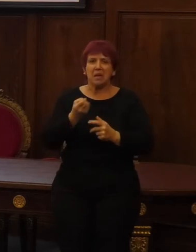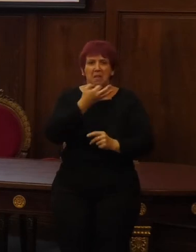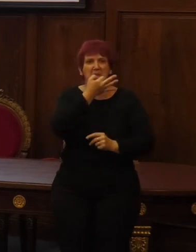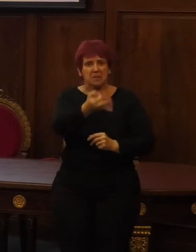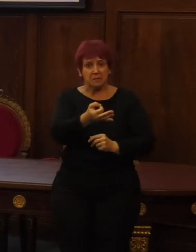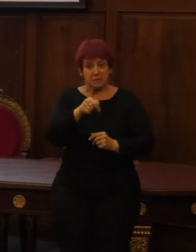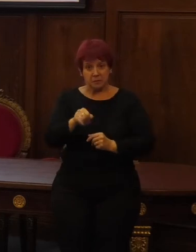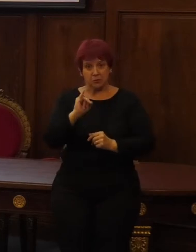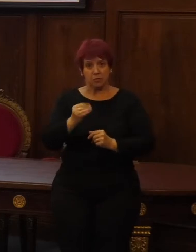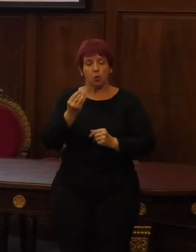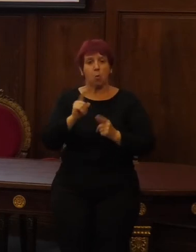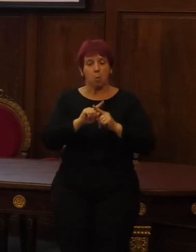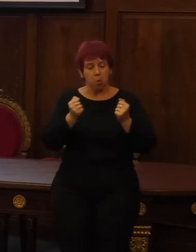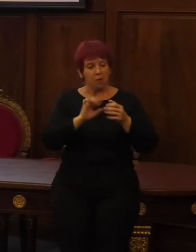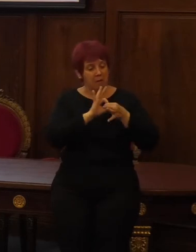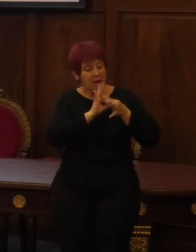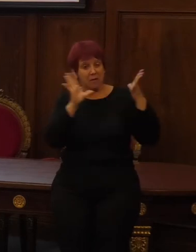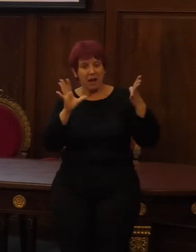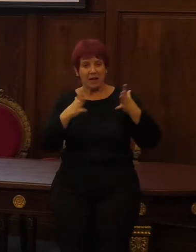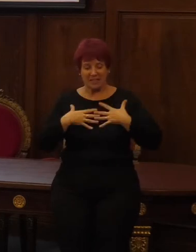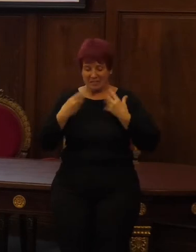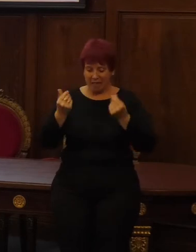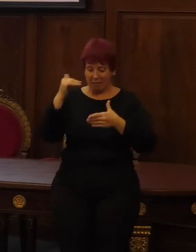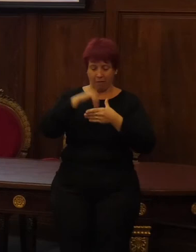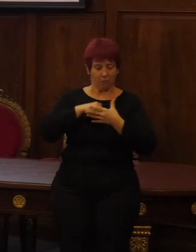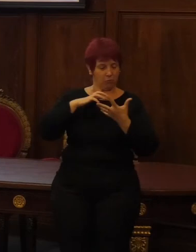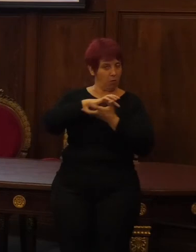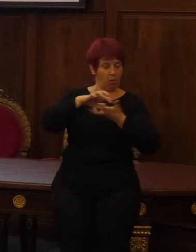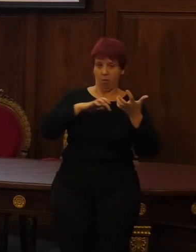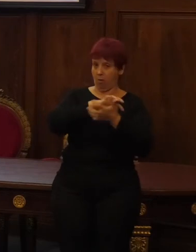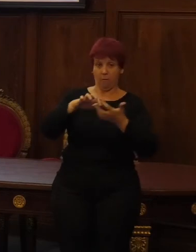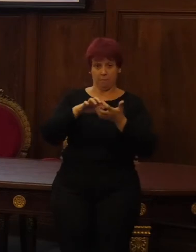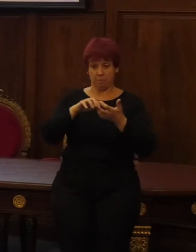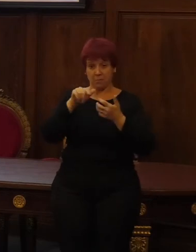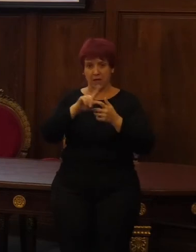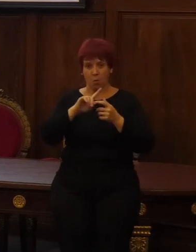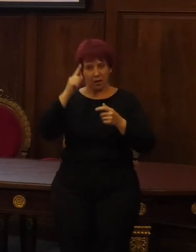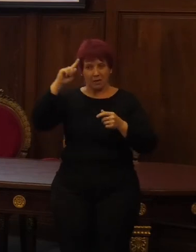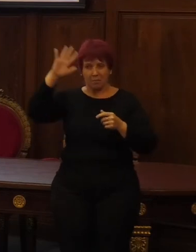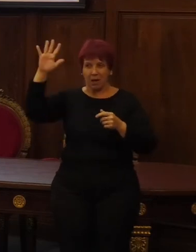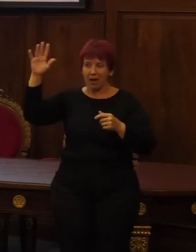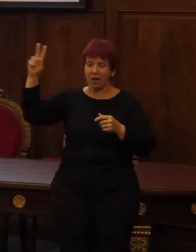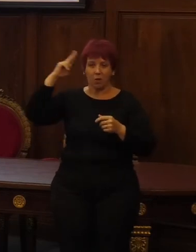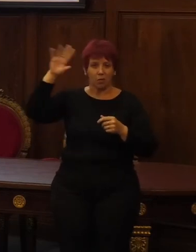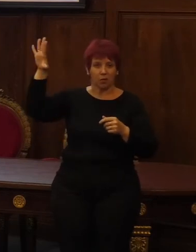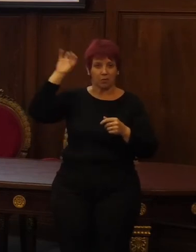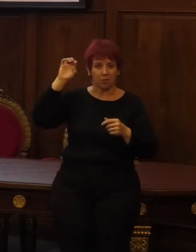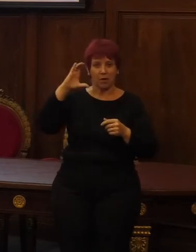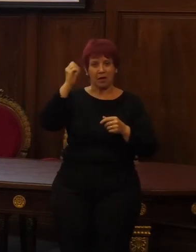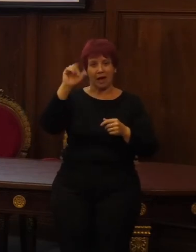desnudamos es la artefactuación que nos produce. No obstante, esa imagen perenne